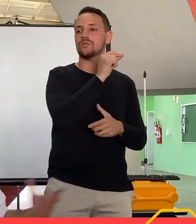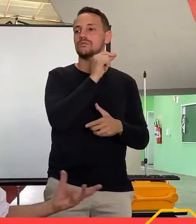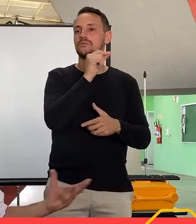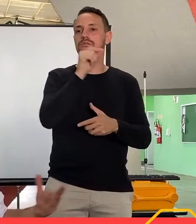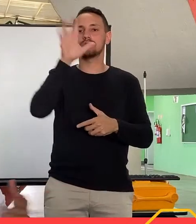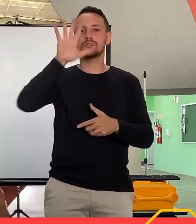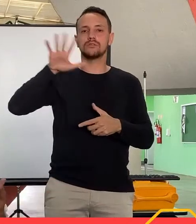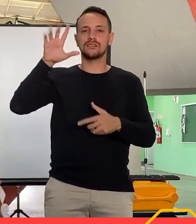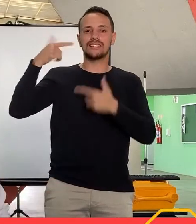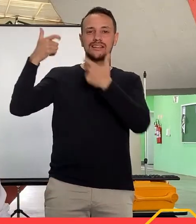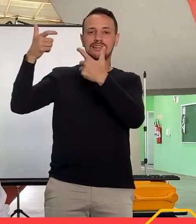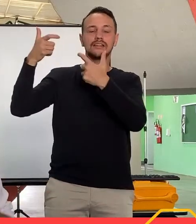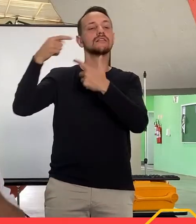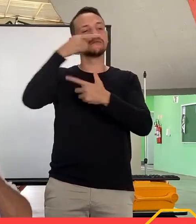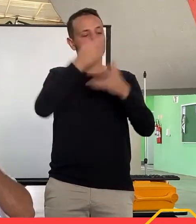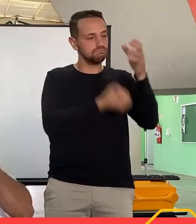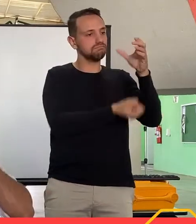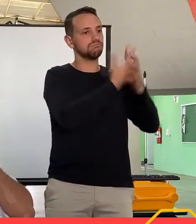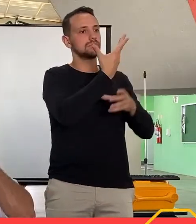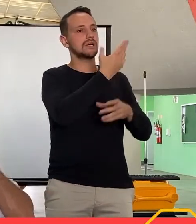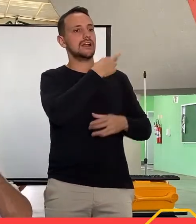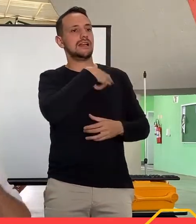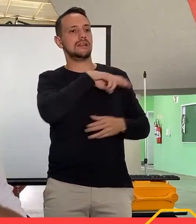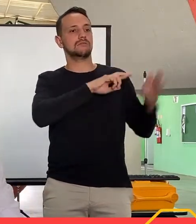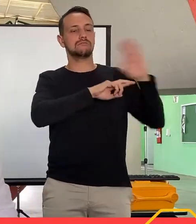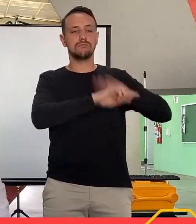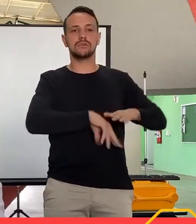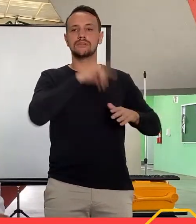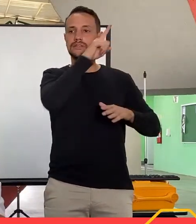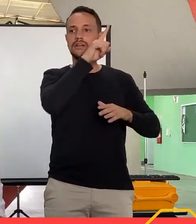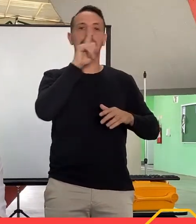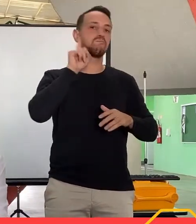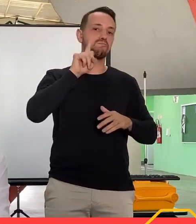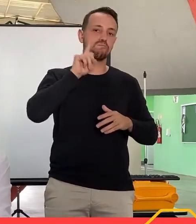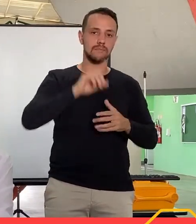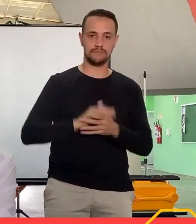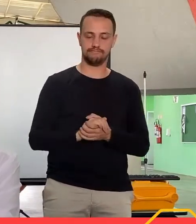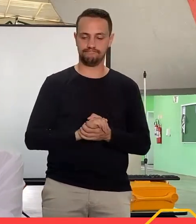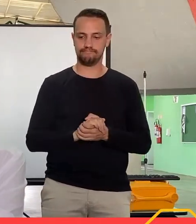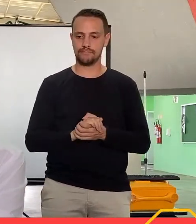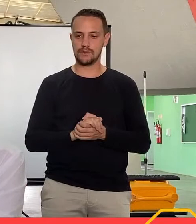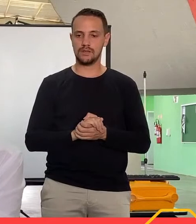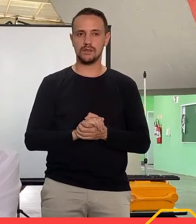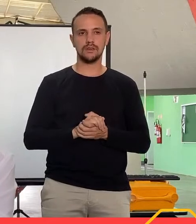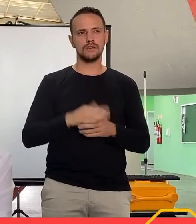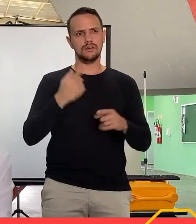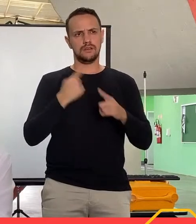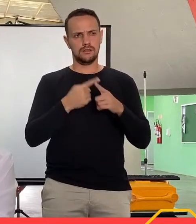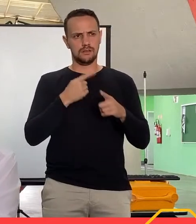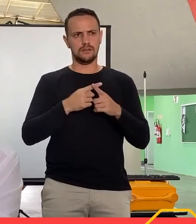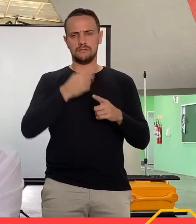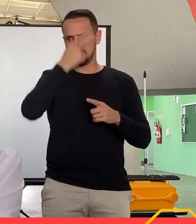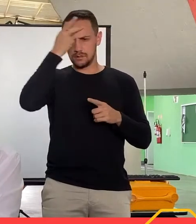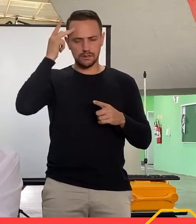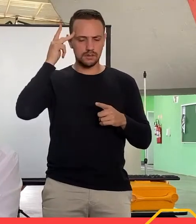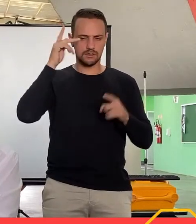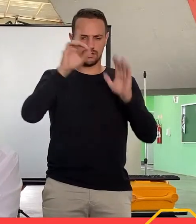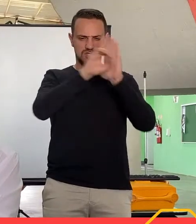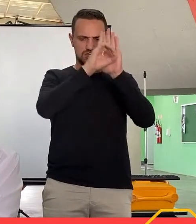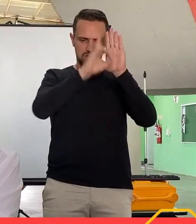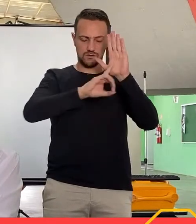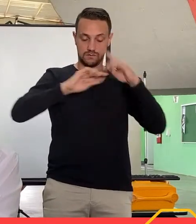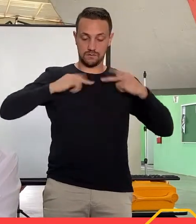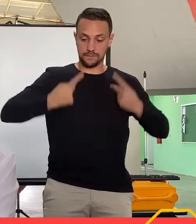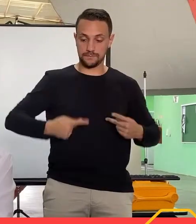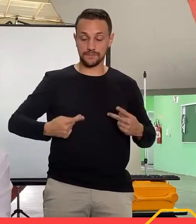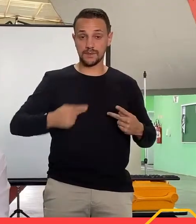como Estado Nacional, ele já nasce lá. Então, muitas vezes, as pessoas fazem uso da expressão direitos humanos de